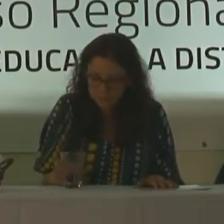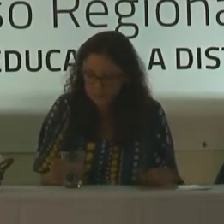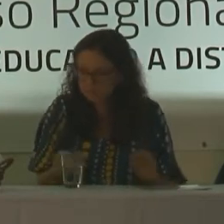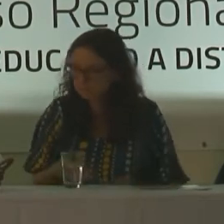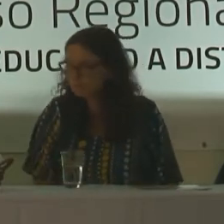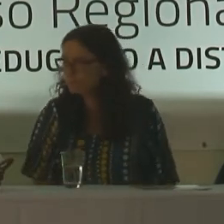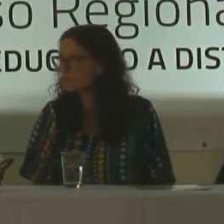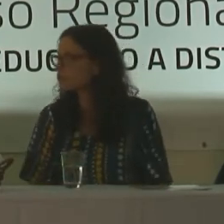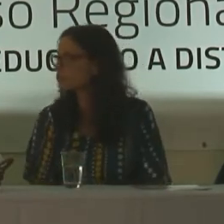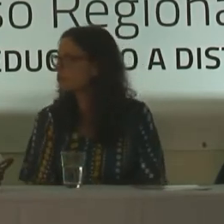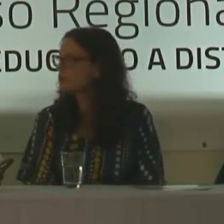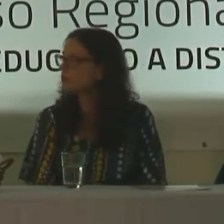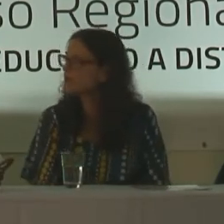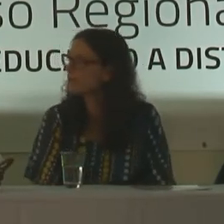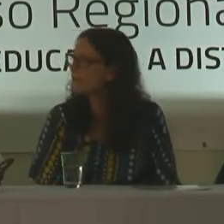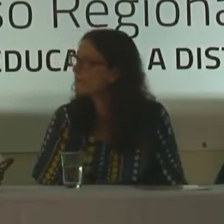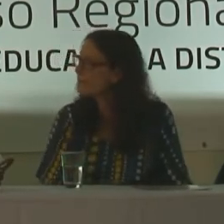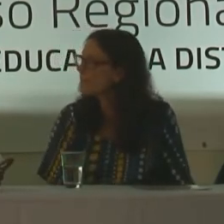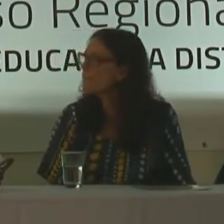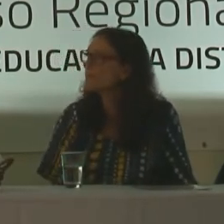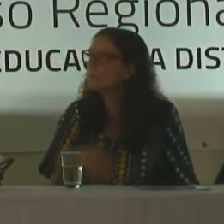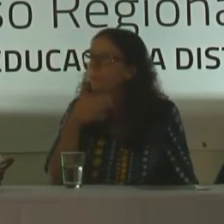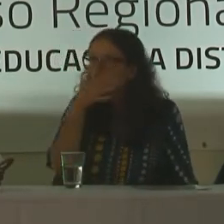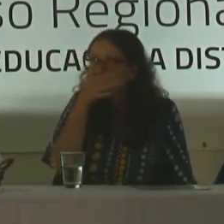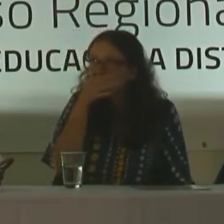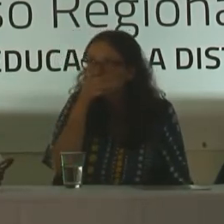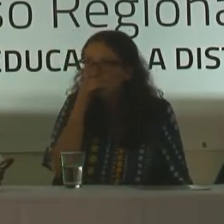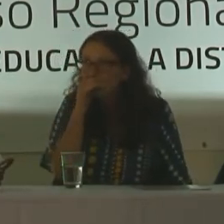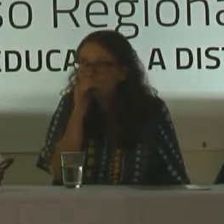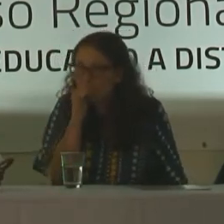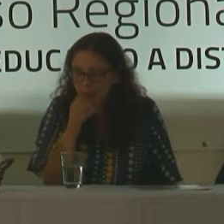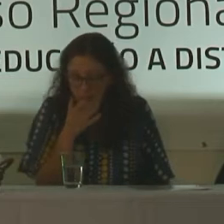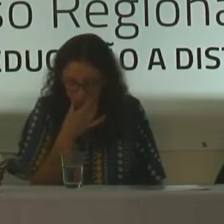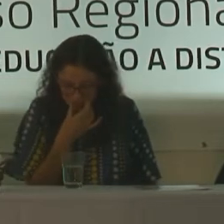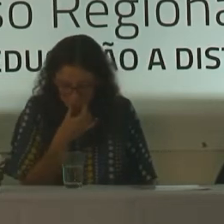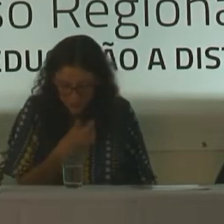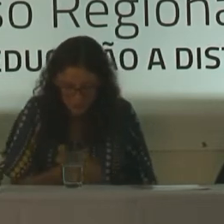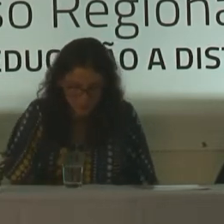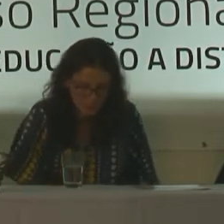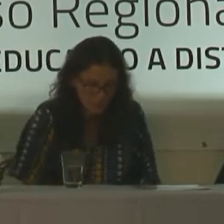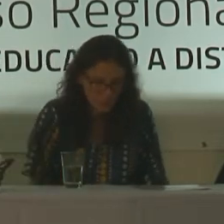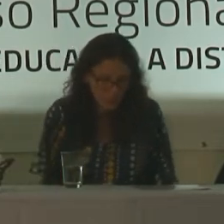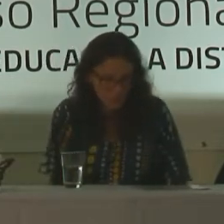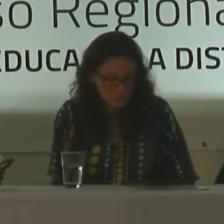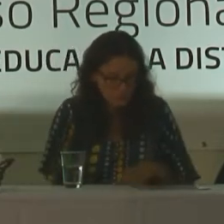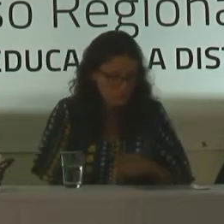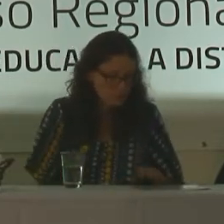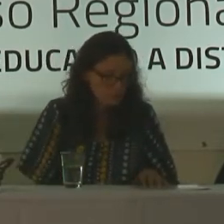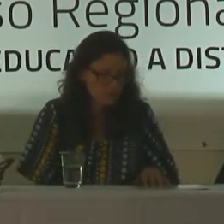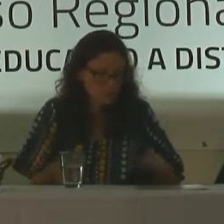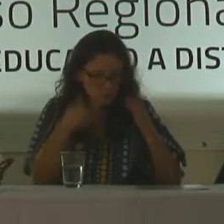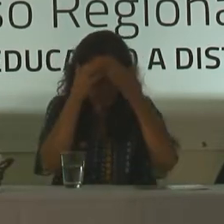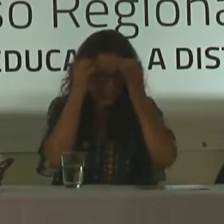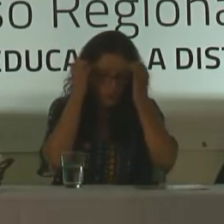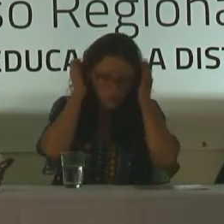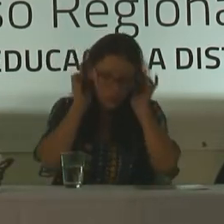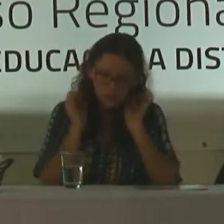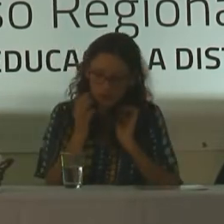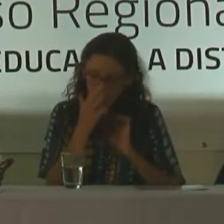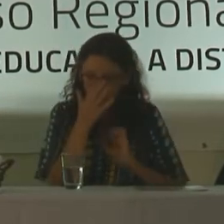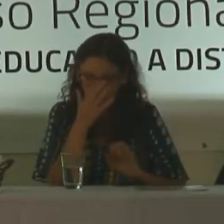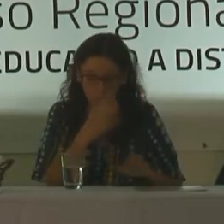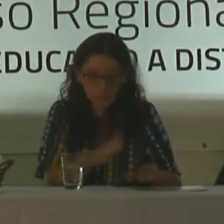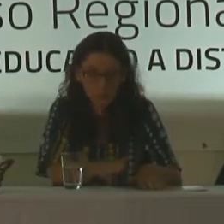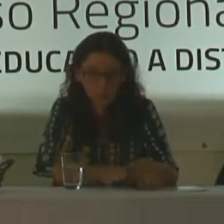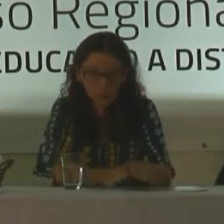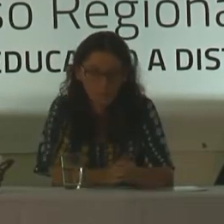de conhecimento, né, a respeito da deficiência intelectual. Nós que estamos na área há algum tempo já sabemos que ainda é uma